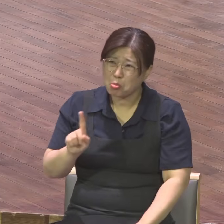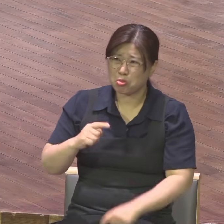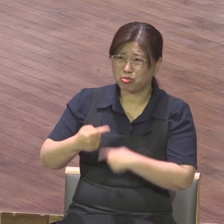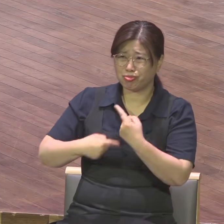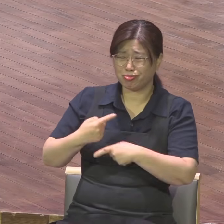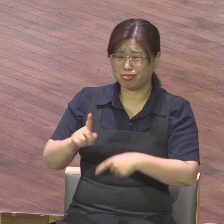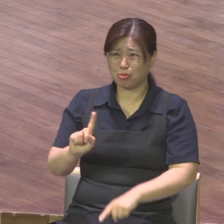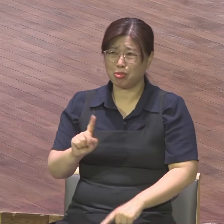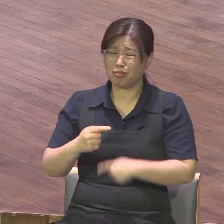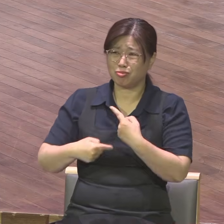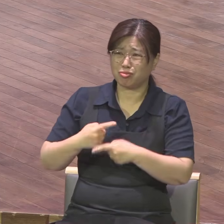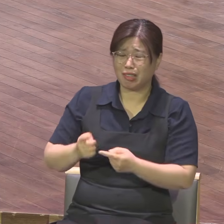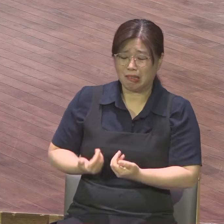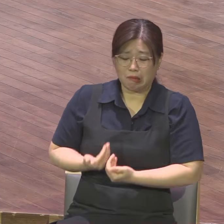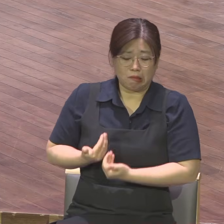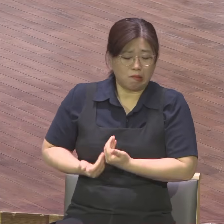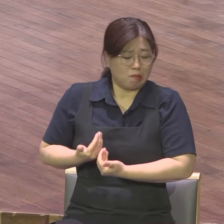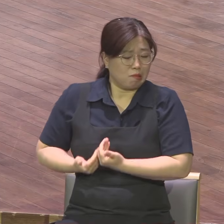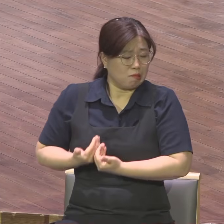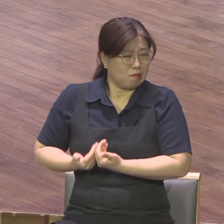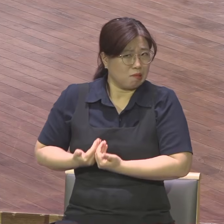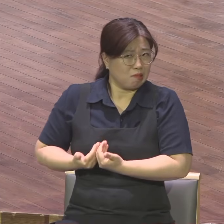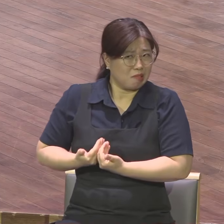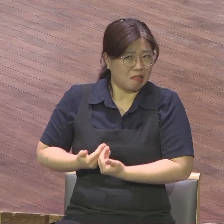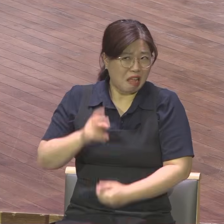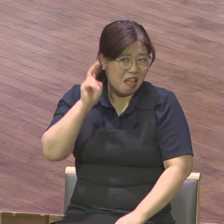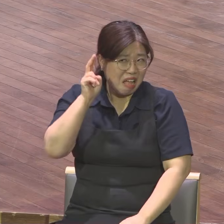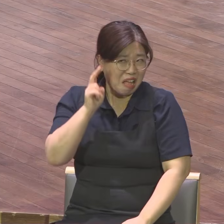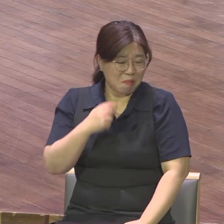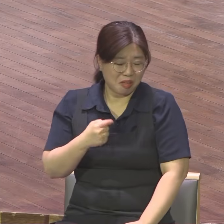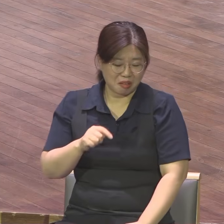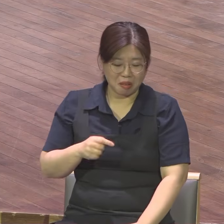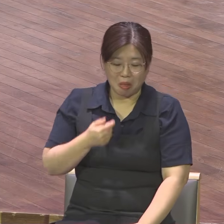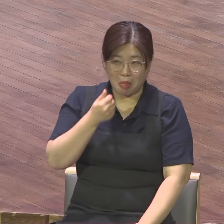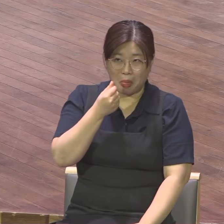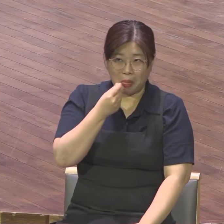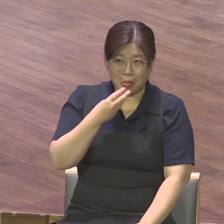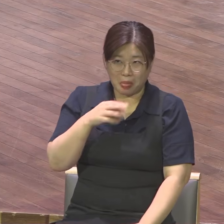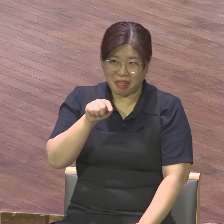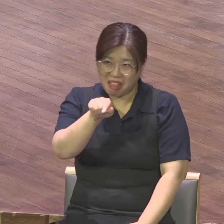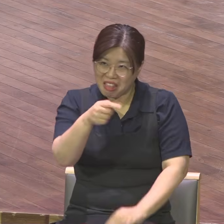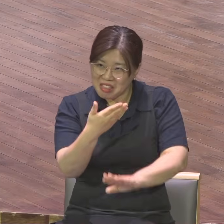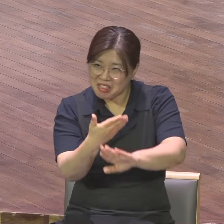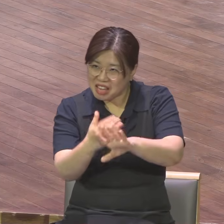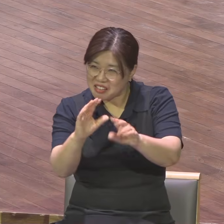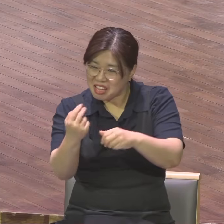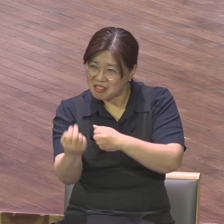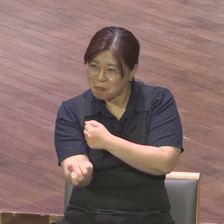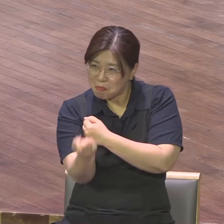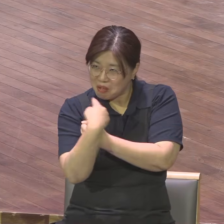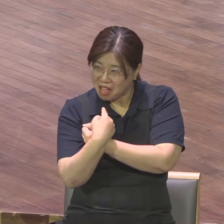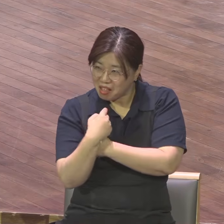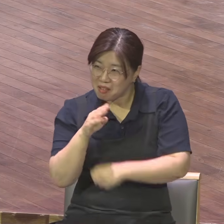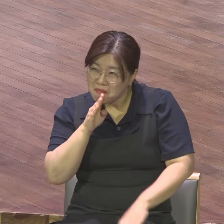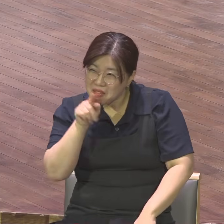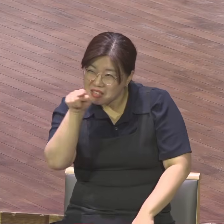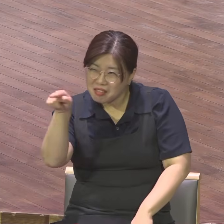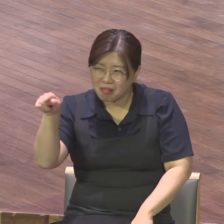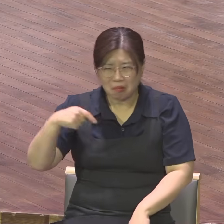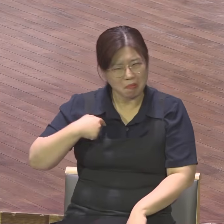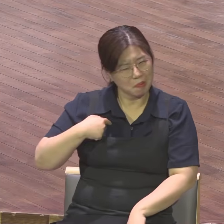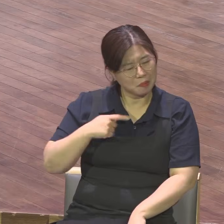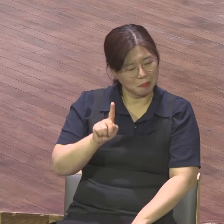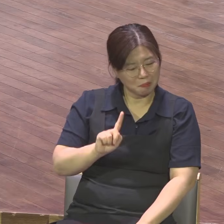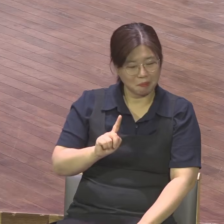자꾸 이런 말을 하니까 이거 스파이 아니냐? 스파이로 몰아가지고 온갖 굴려주고